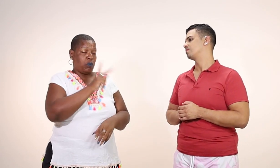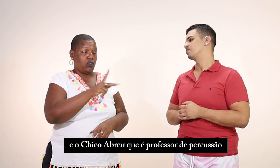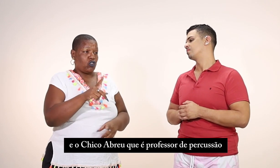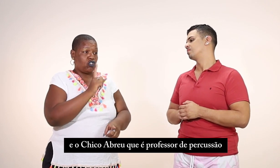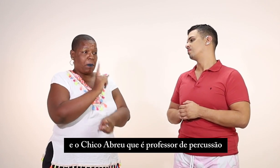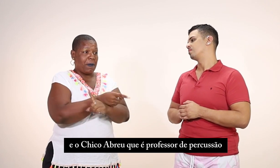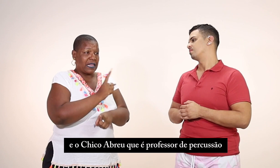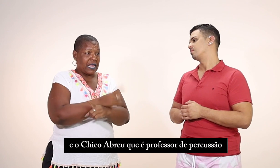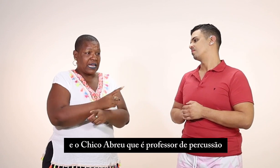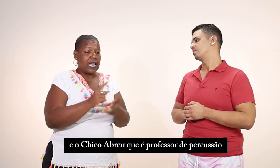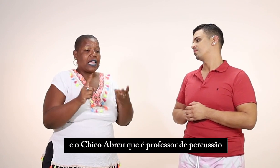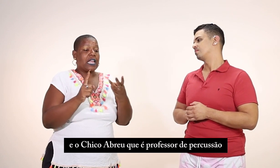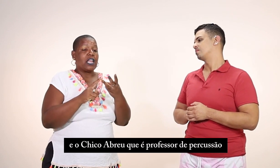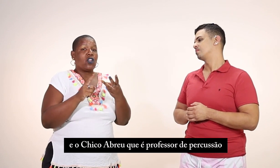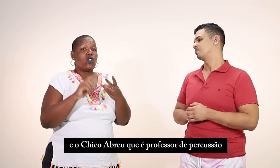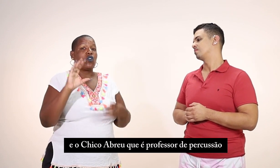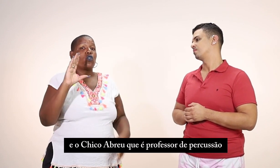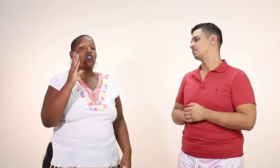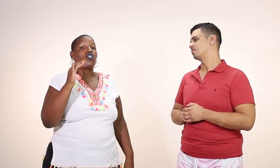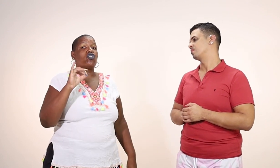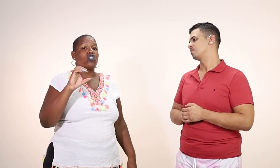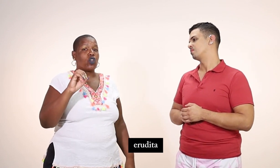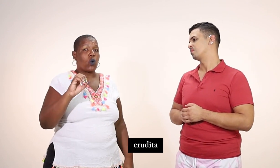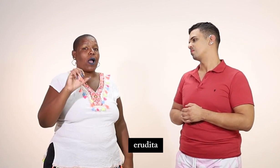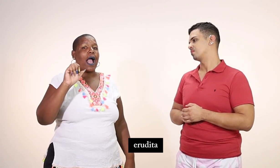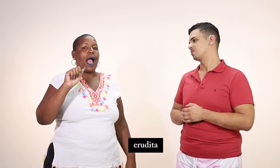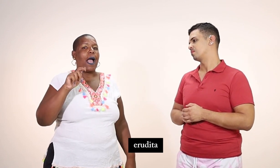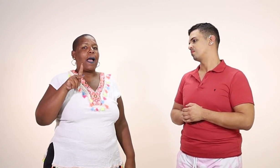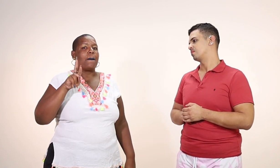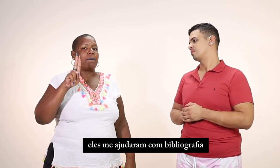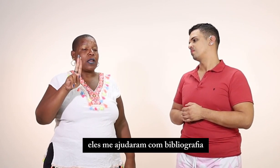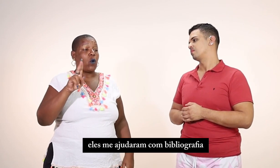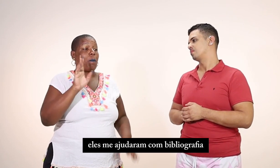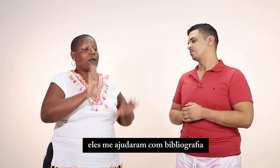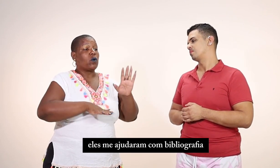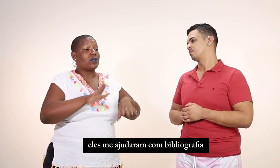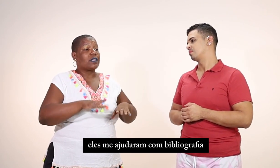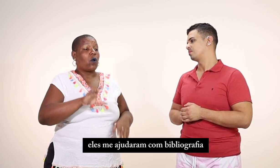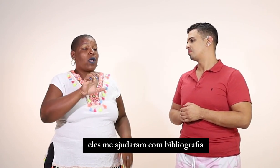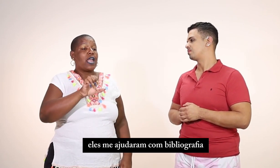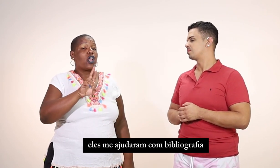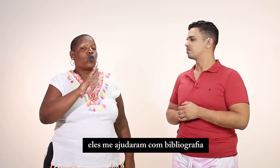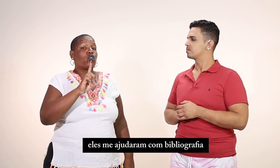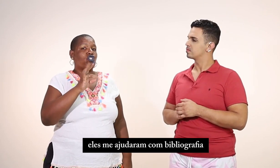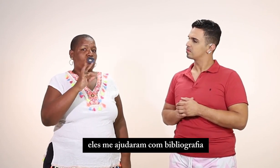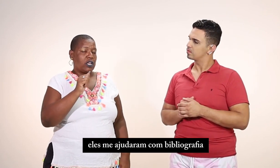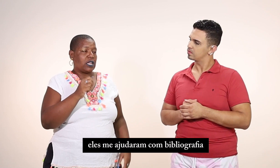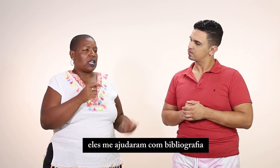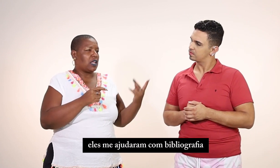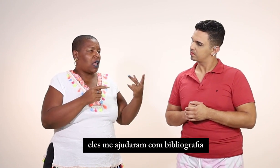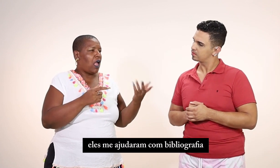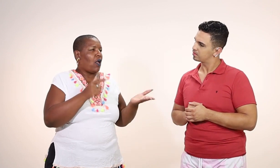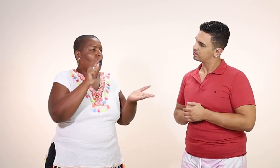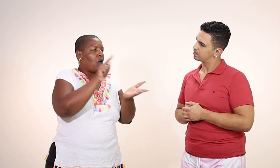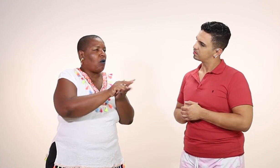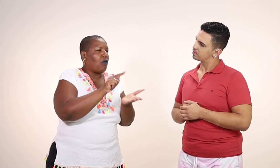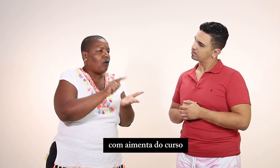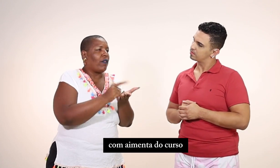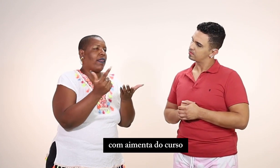e o Chico Abreu, que é professor de percussão, erudita, eles me ajudaram com bibliografia, com